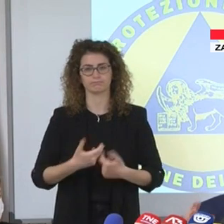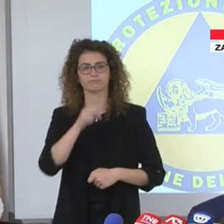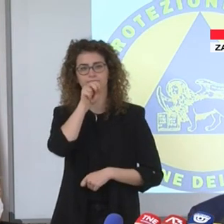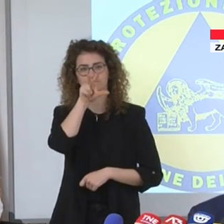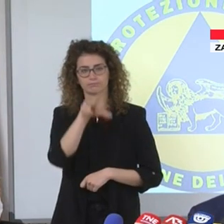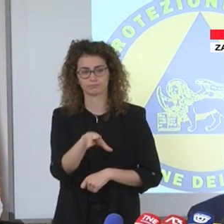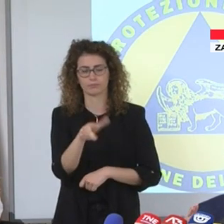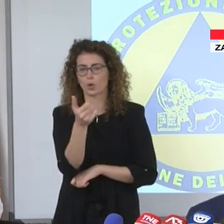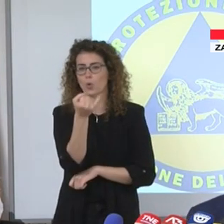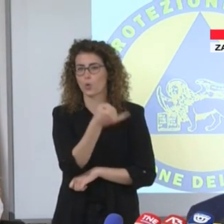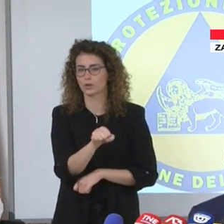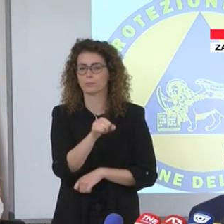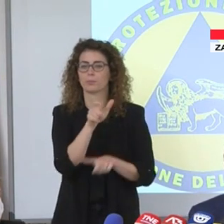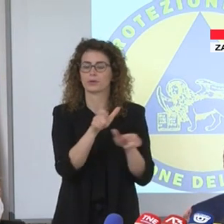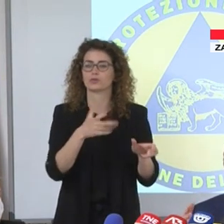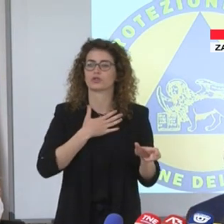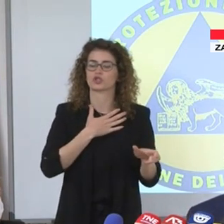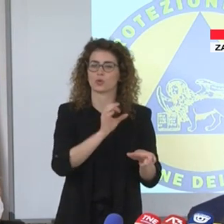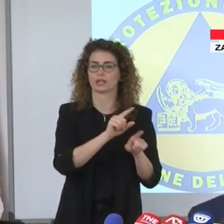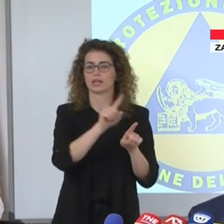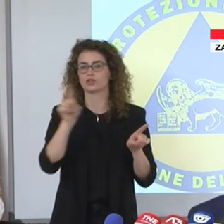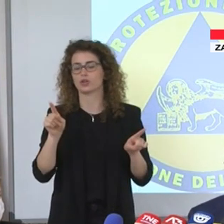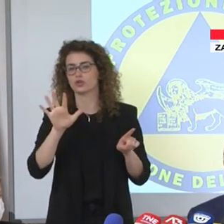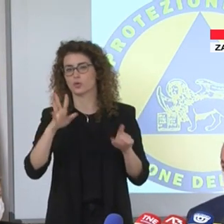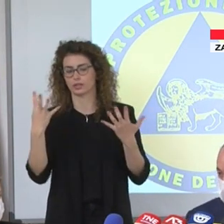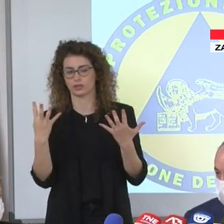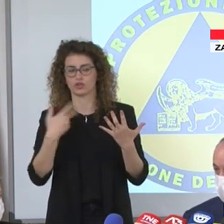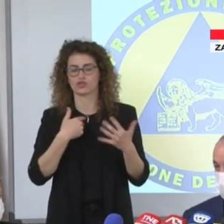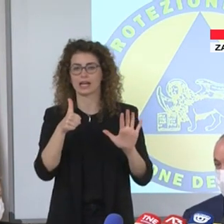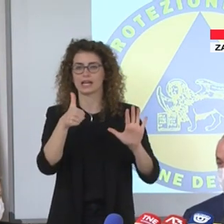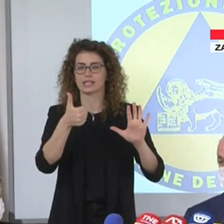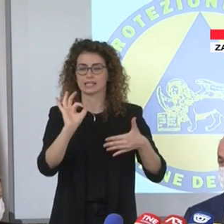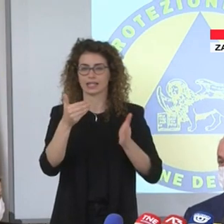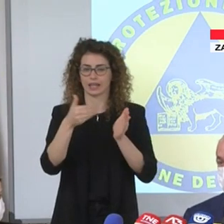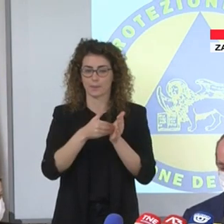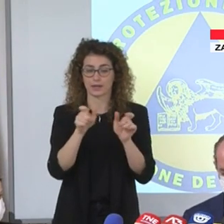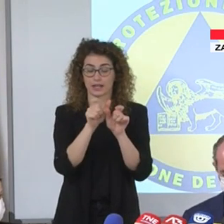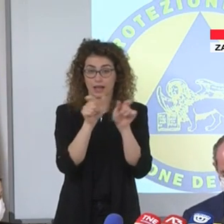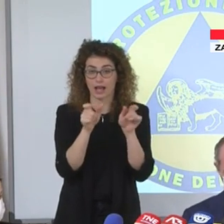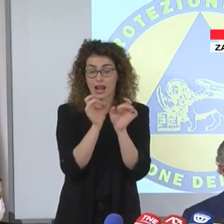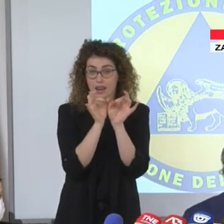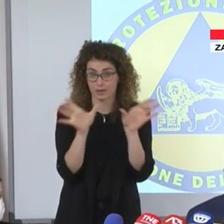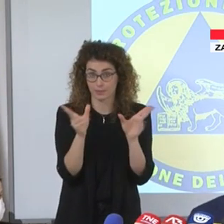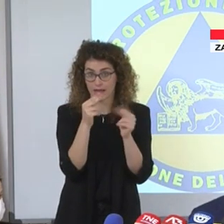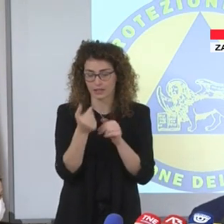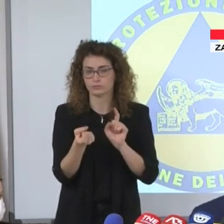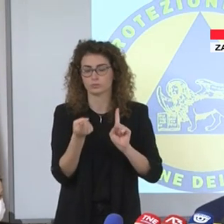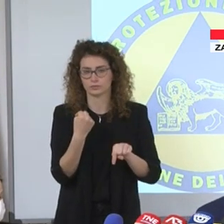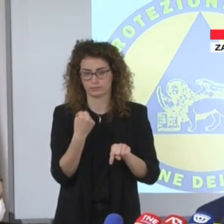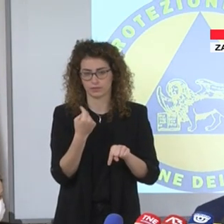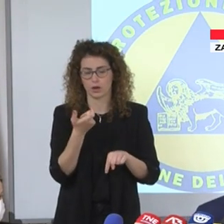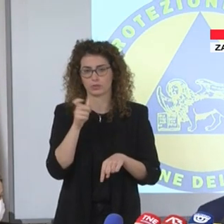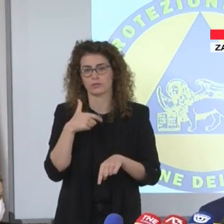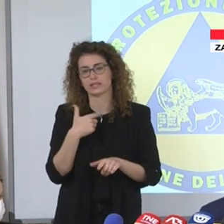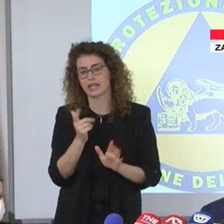appello, ultimo appello, ai 50-59, ci sono 60.000 posti, approfittatene, perché se decidiamo di cambiare la strategia